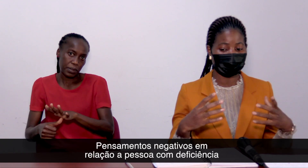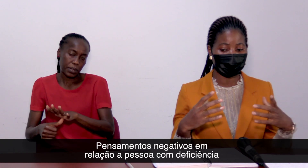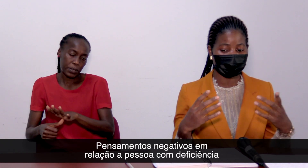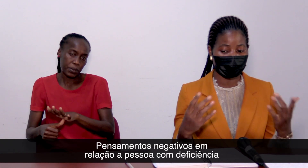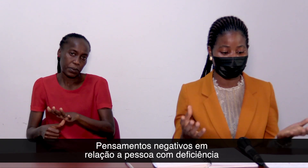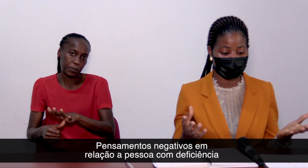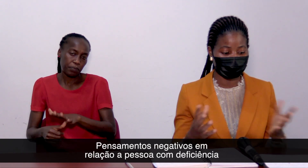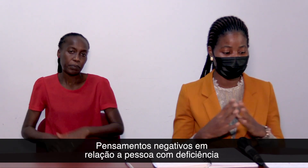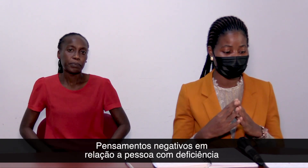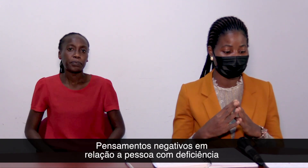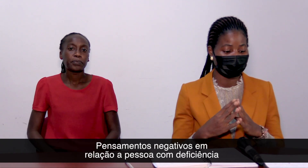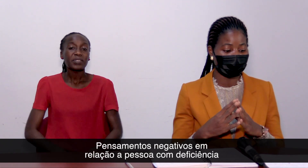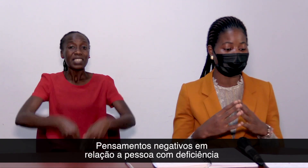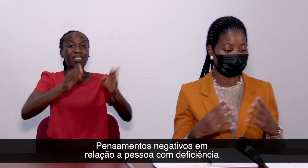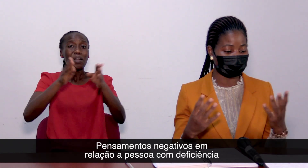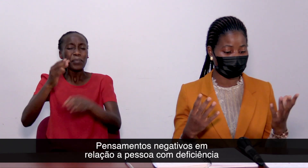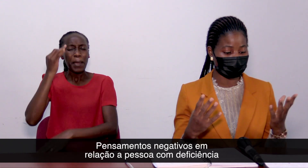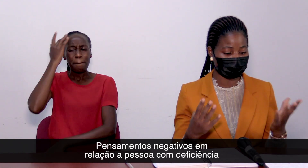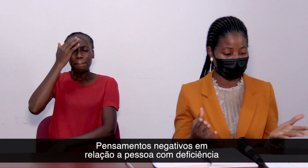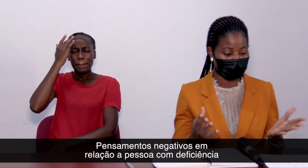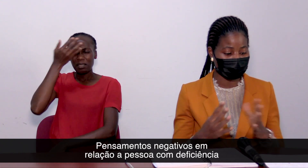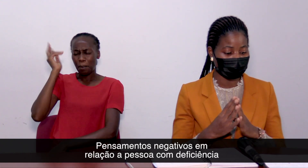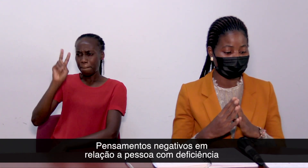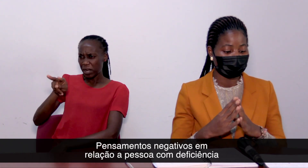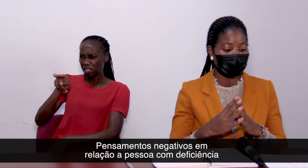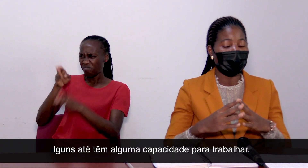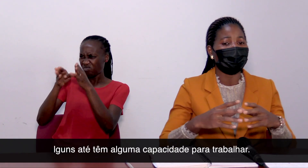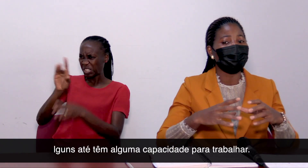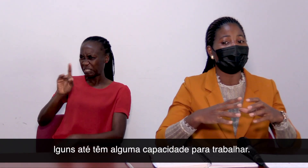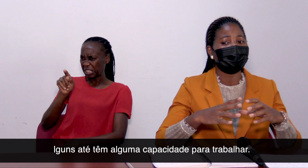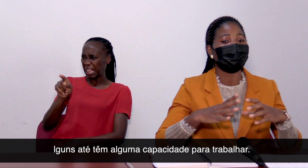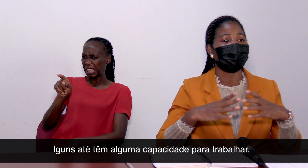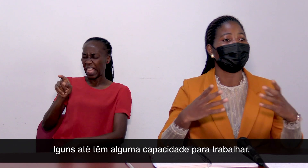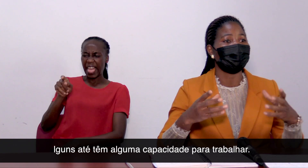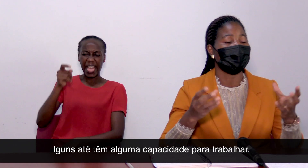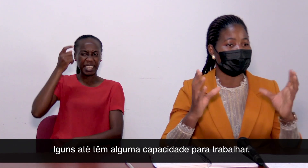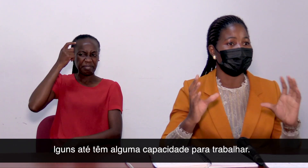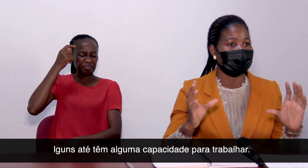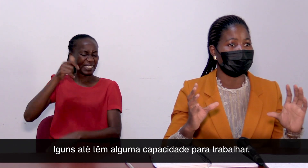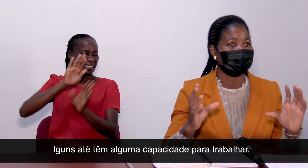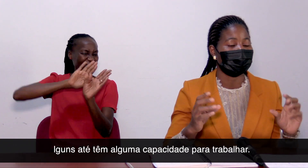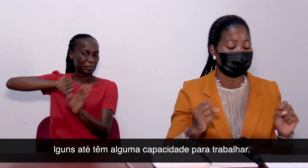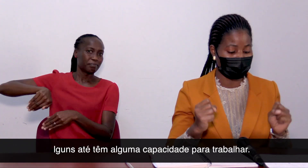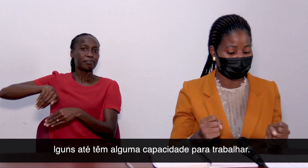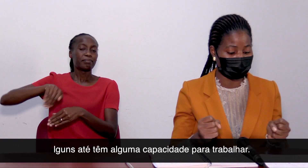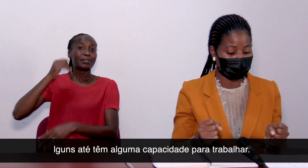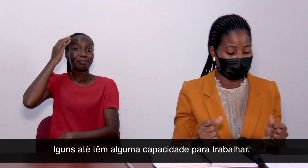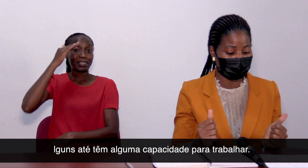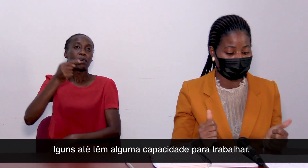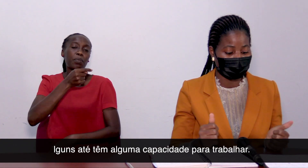Pensamentos negativos em relação a pessoas com deficiência. Alguns até têm alguma capacidade para trabalhar.